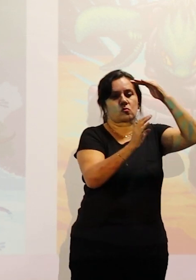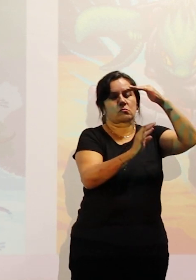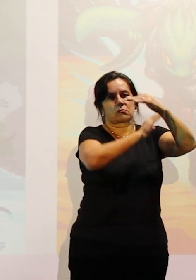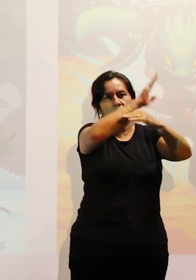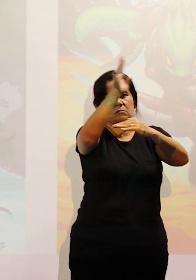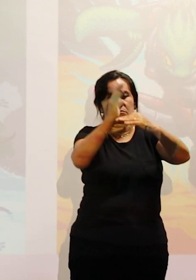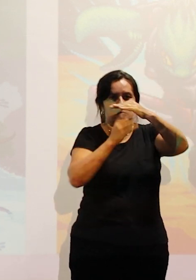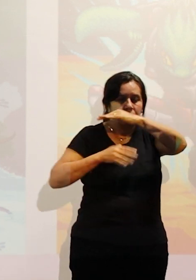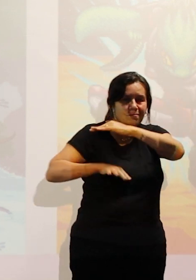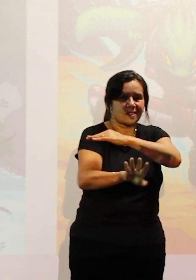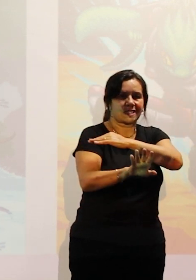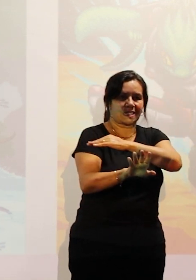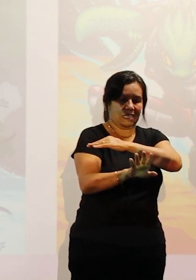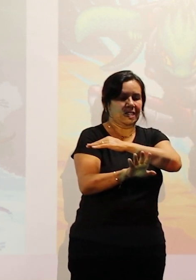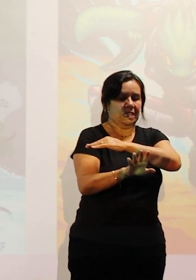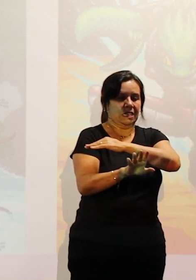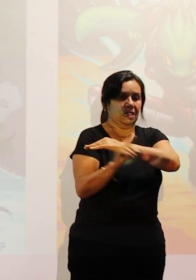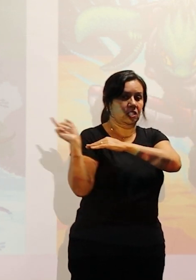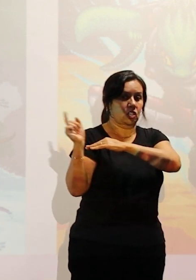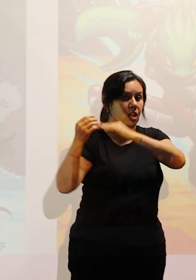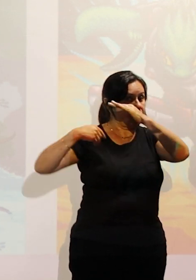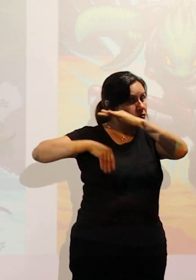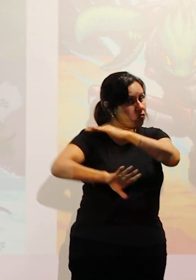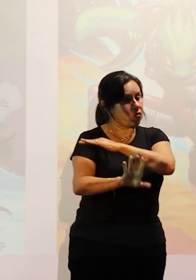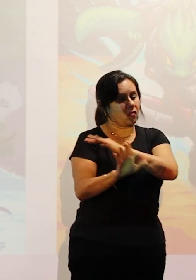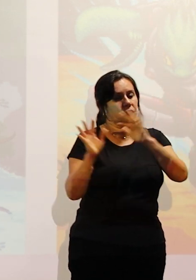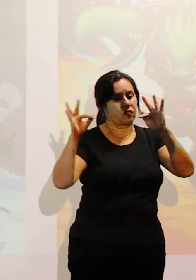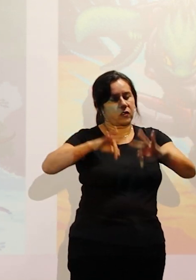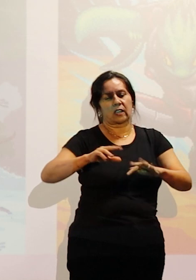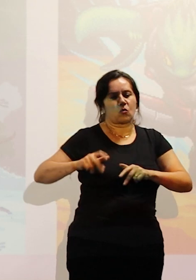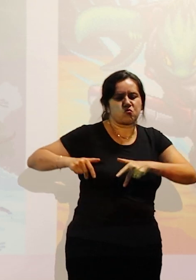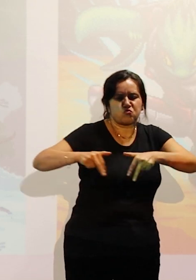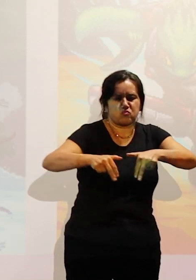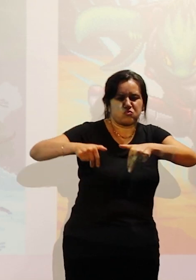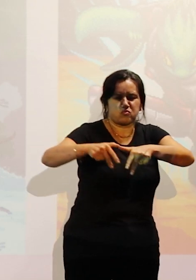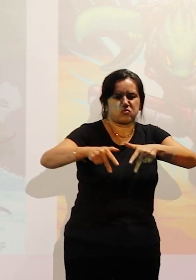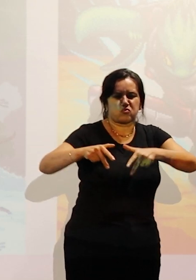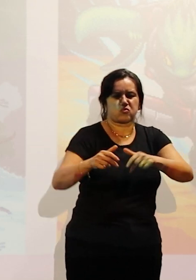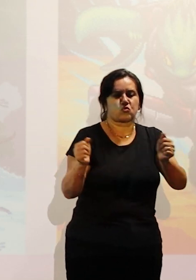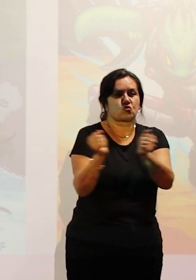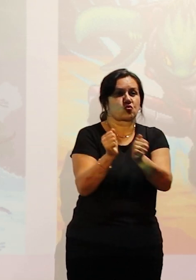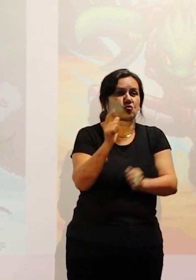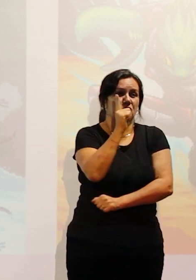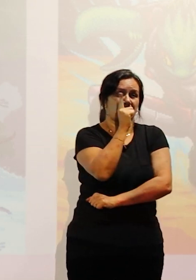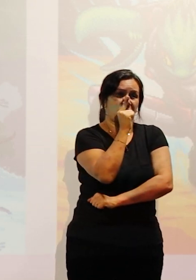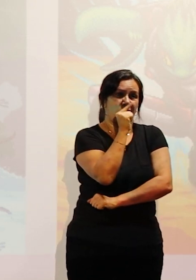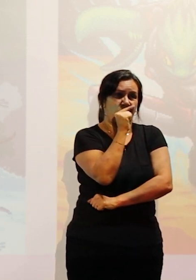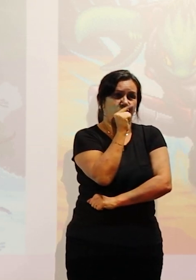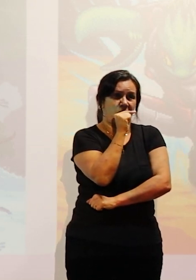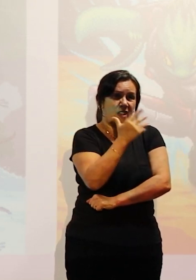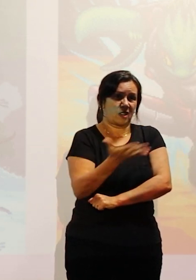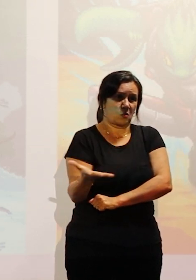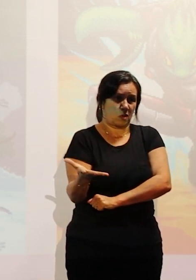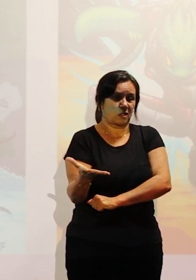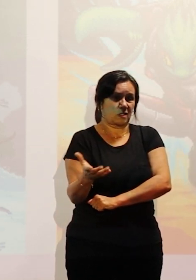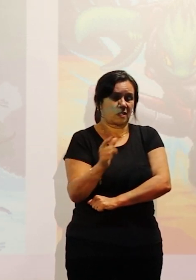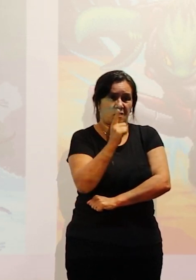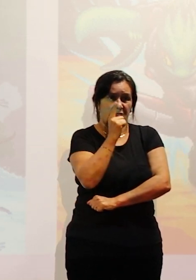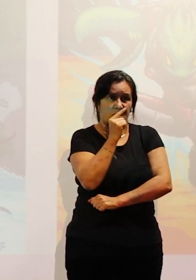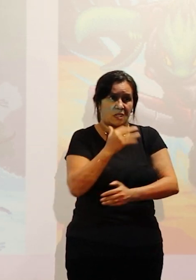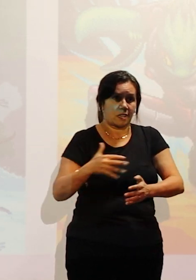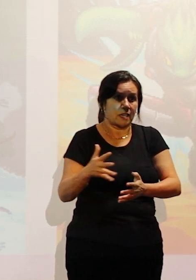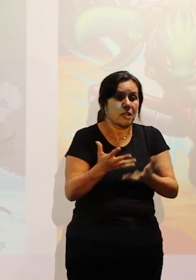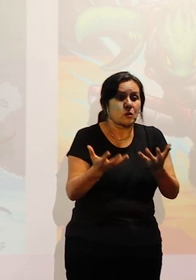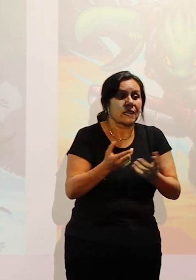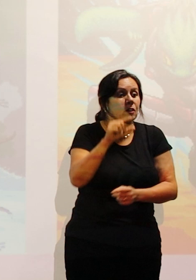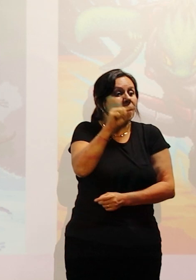uma cena que eles tinham acabado de passar por baixo da ponte, e eles estavam correndo no meio da água, num rio meio raso, e o cara falou, quero